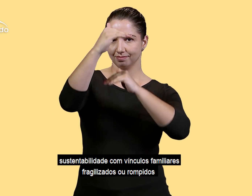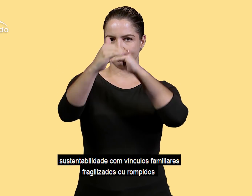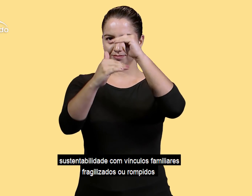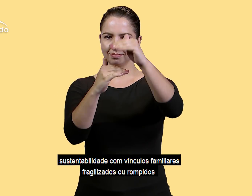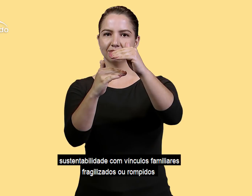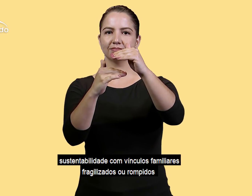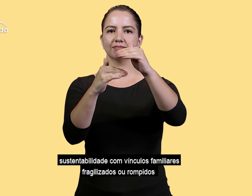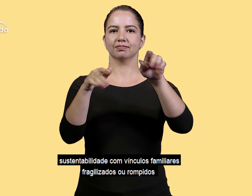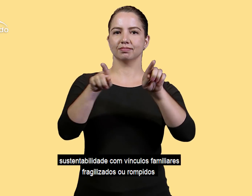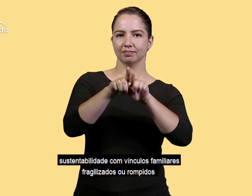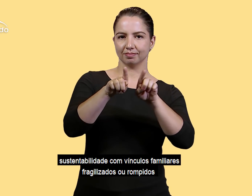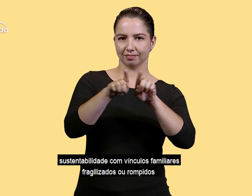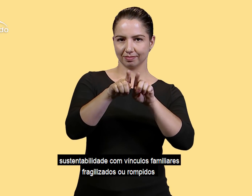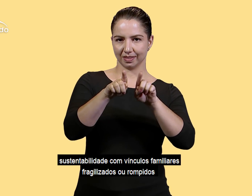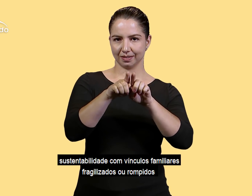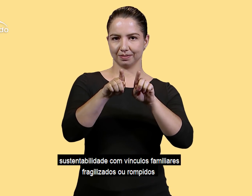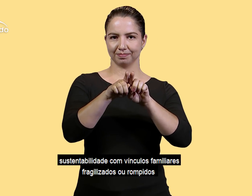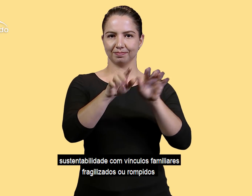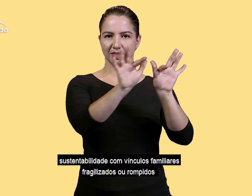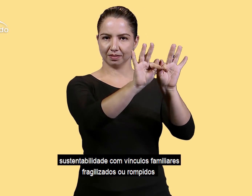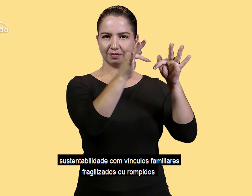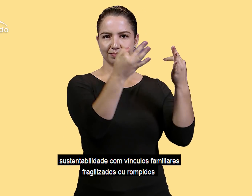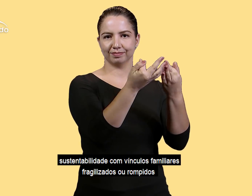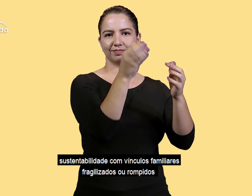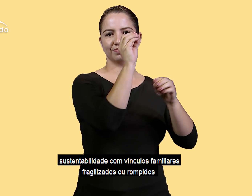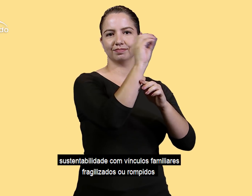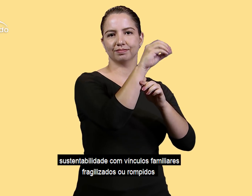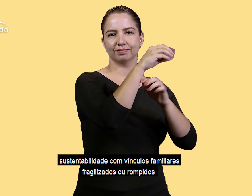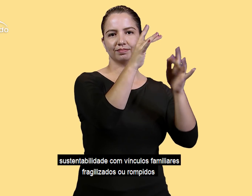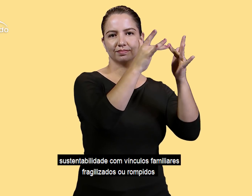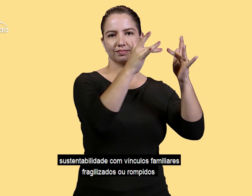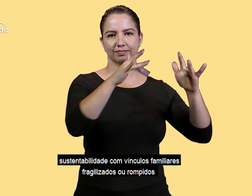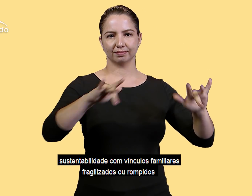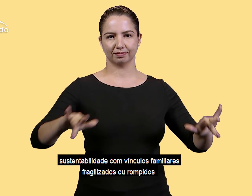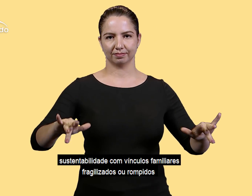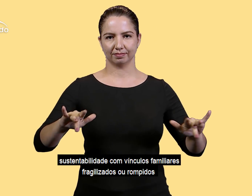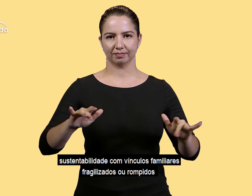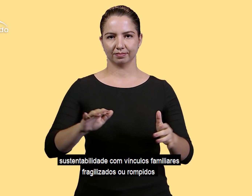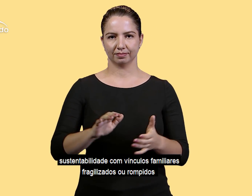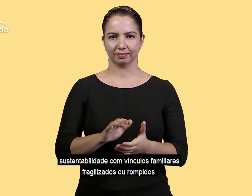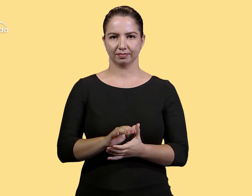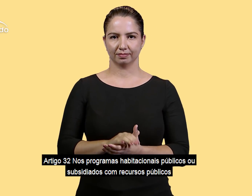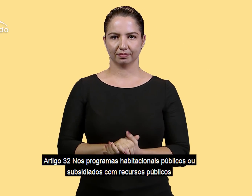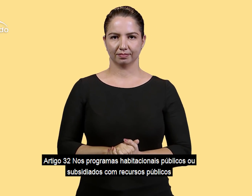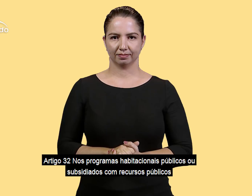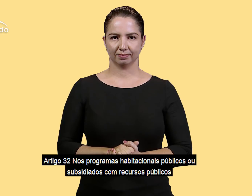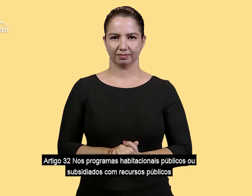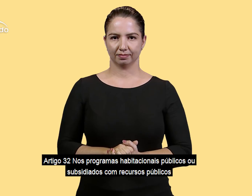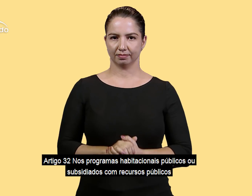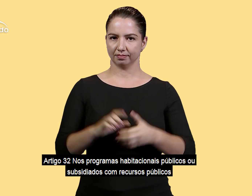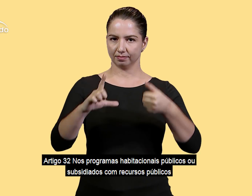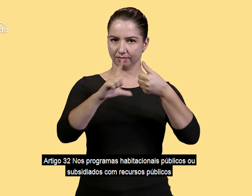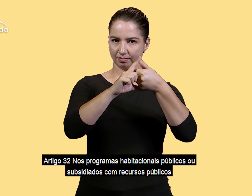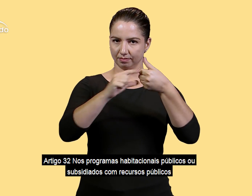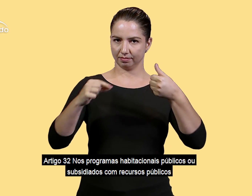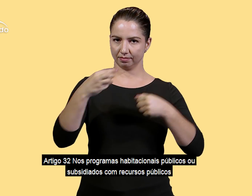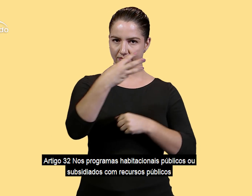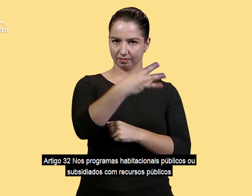com vínculos familiares fragilizados ou rompidos artigo 32 nos